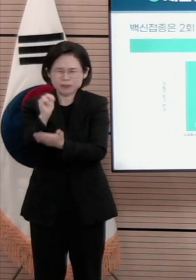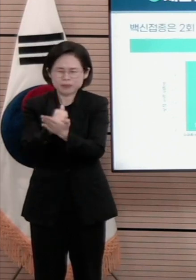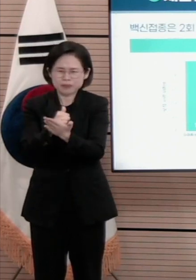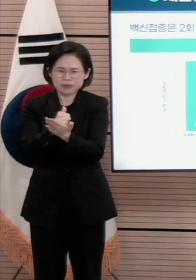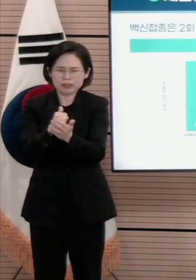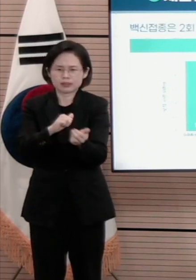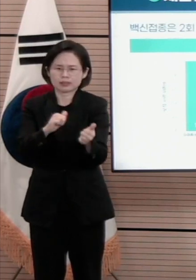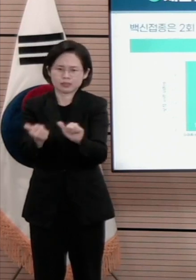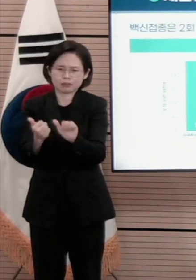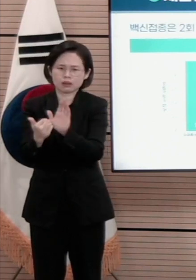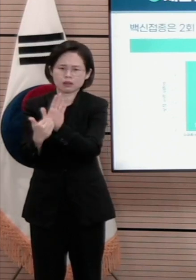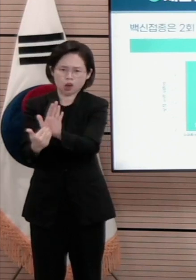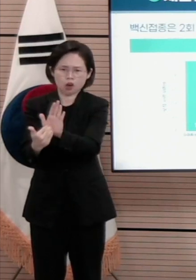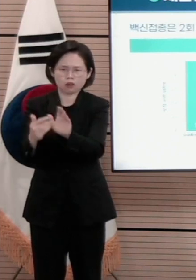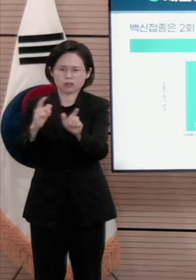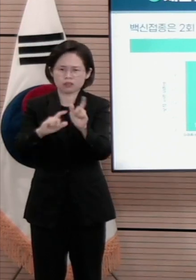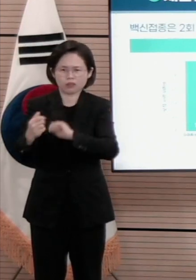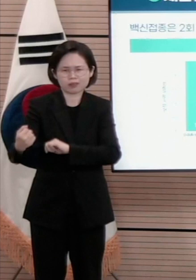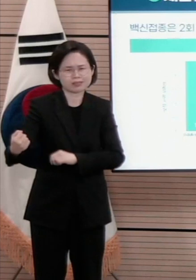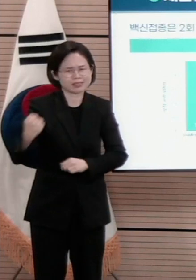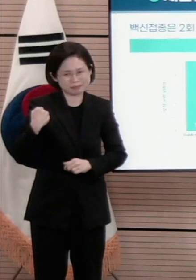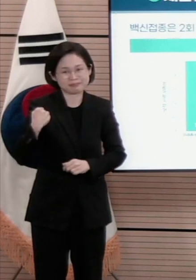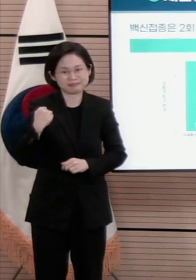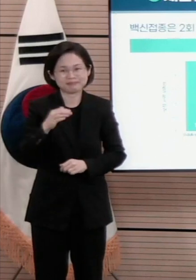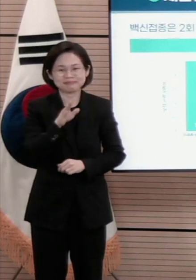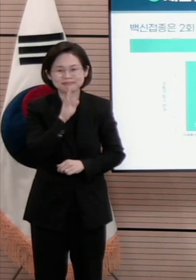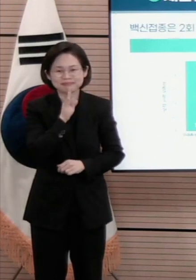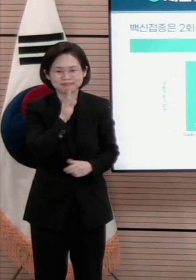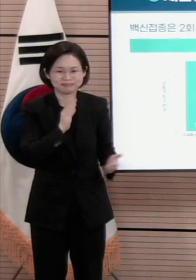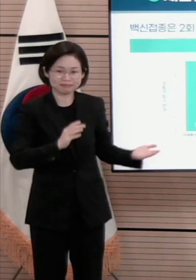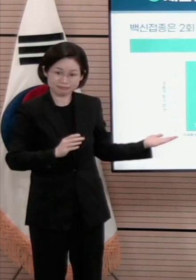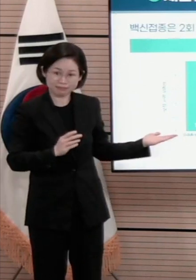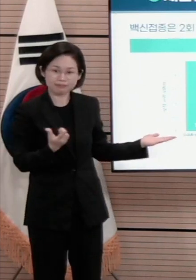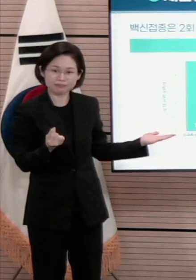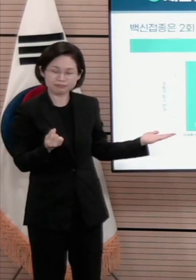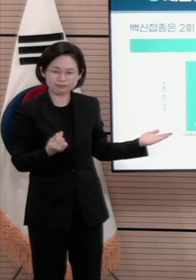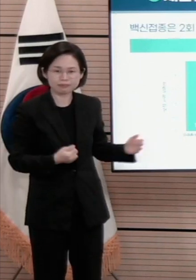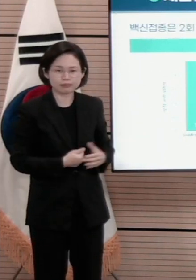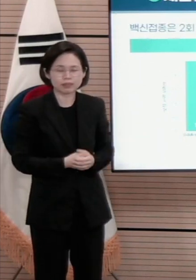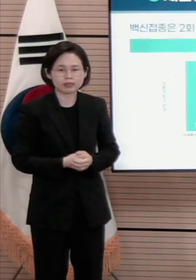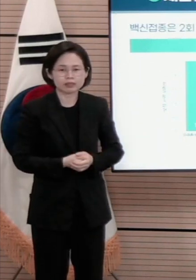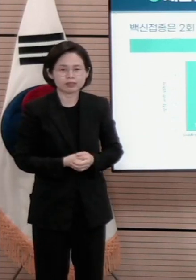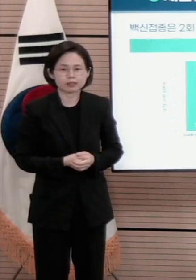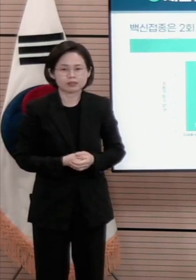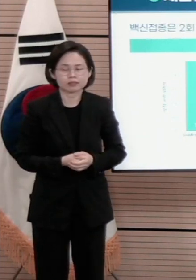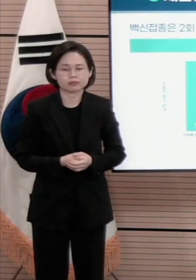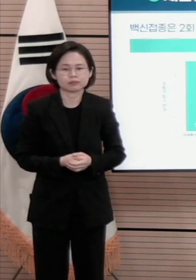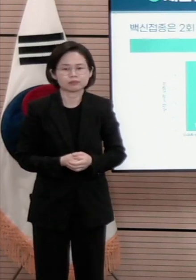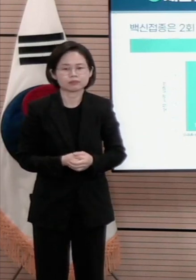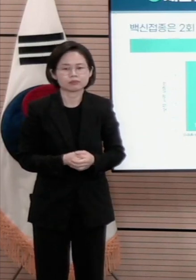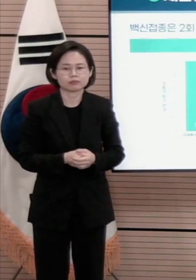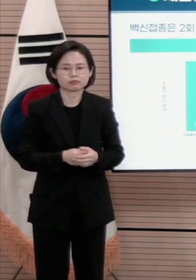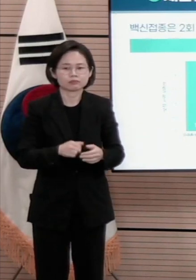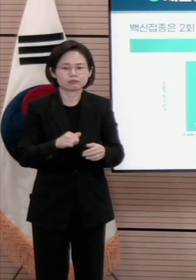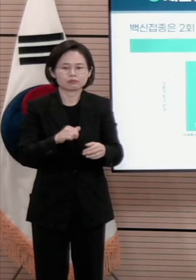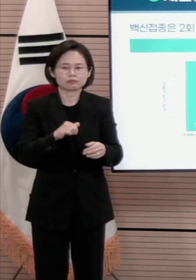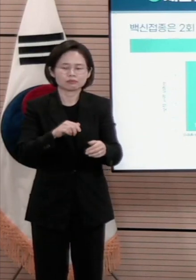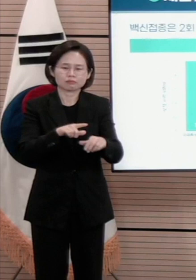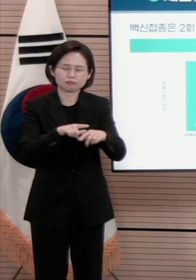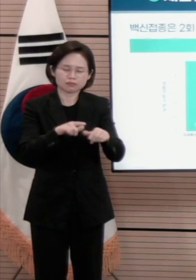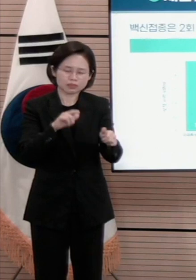치명률을 예방하는 효과가 있음을 보실 수가 있겠습니다. 즉 자연 감염으로 얻은